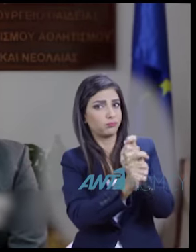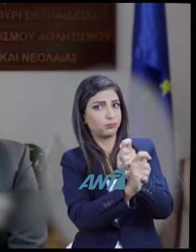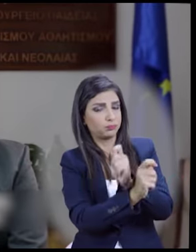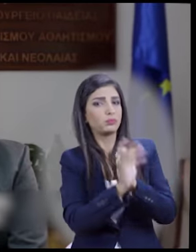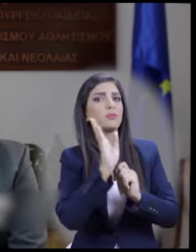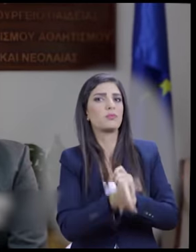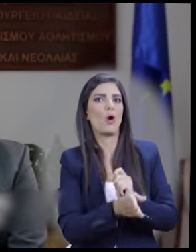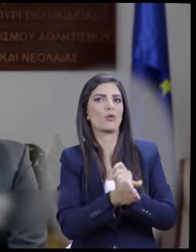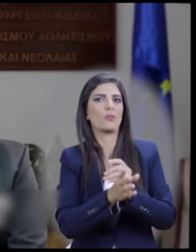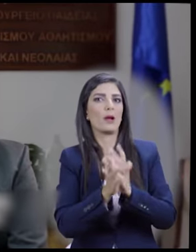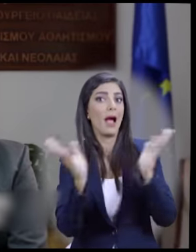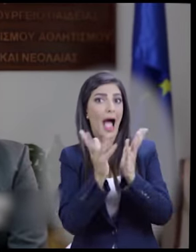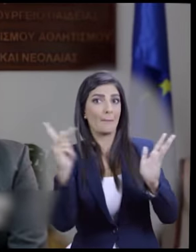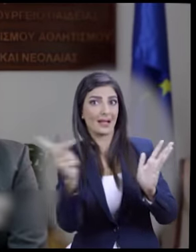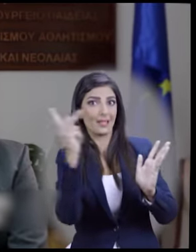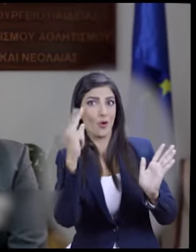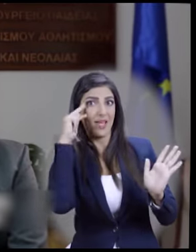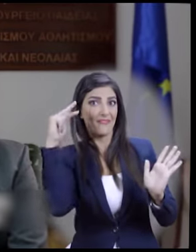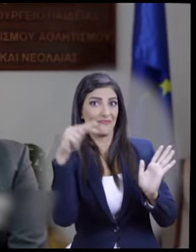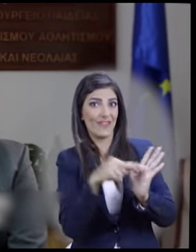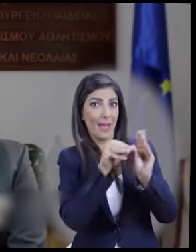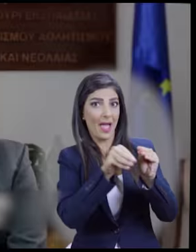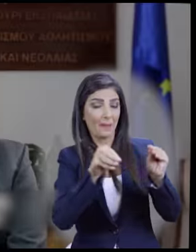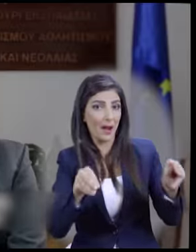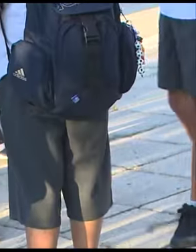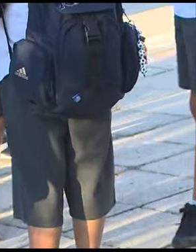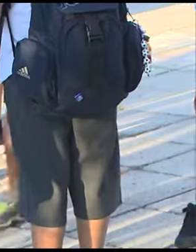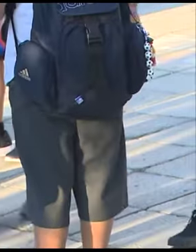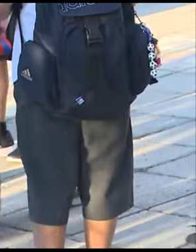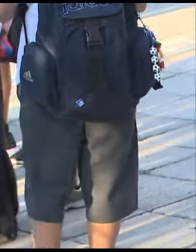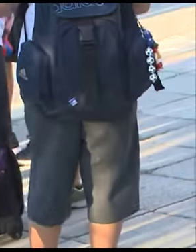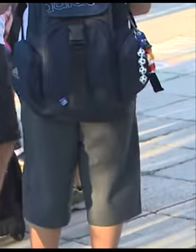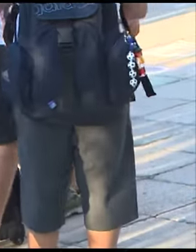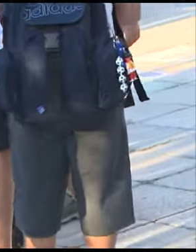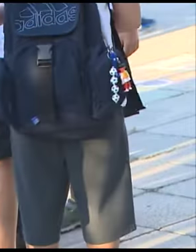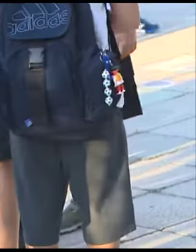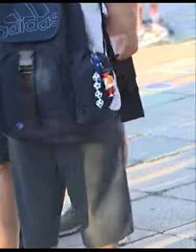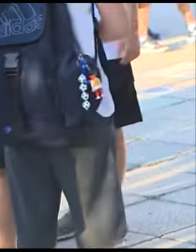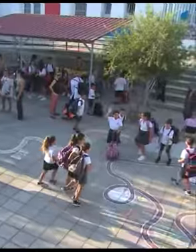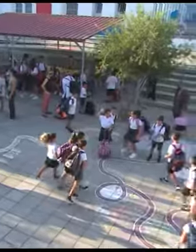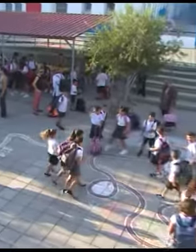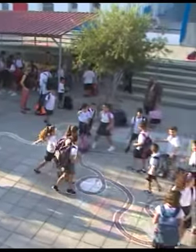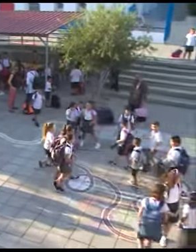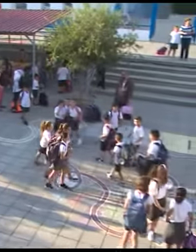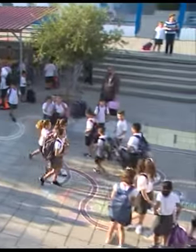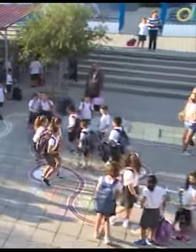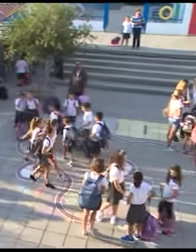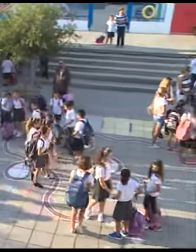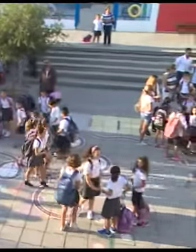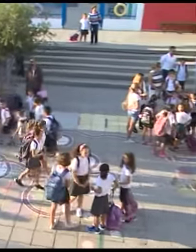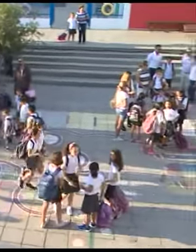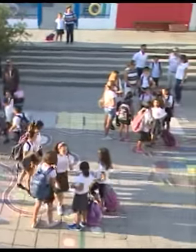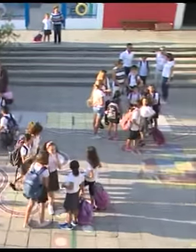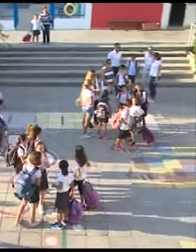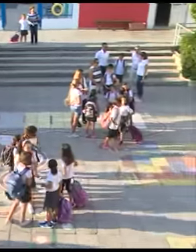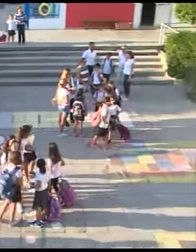σε κάφημα της κοινωνίας με μια παιδεία ποιοτική. Το πρώτο κουδούνι για τους μαθητές δημοτικής εκπαίδευσης θα χτυπήσει